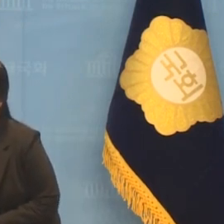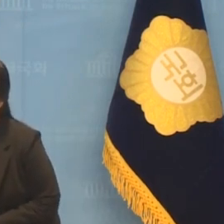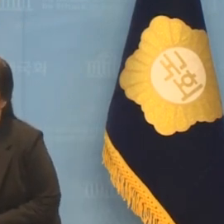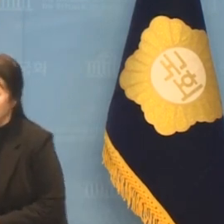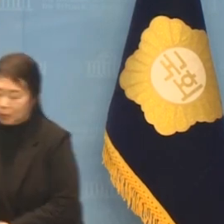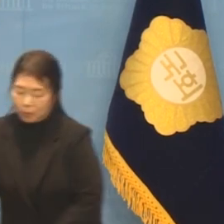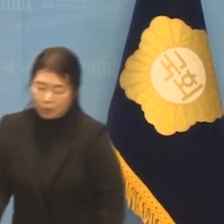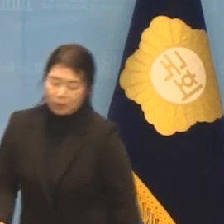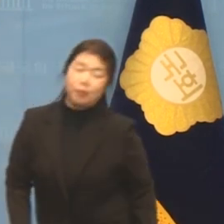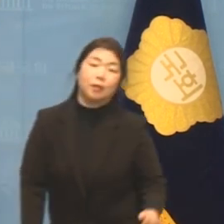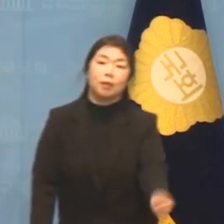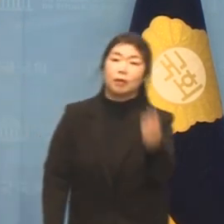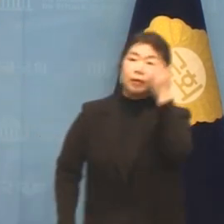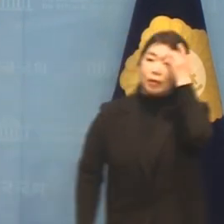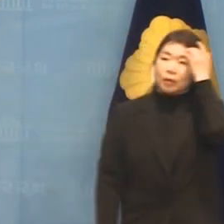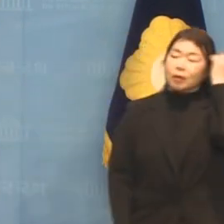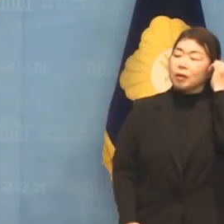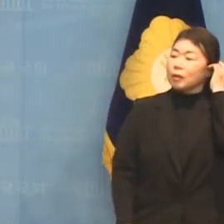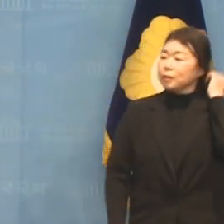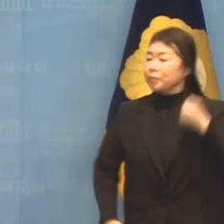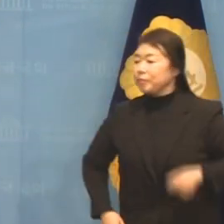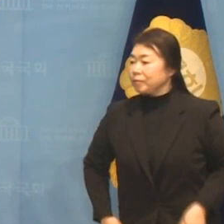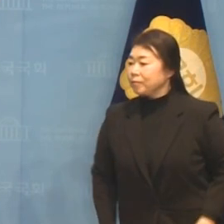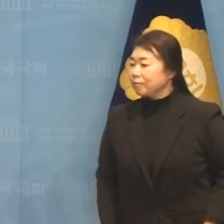누르셔가지고. 네, 할게요.